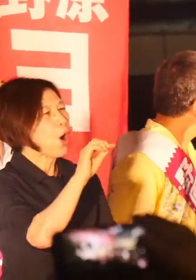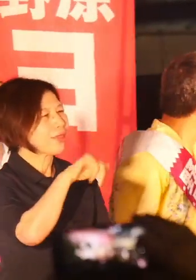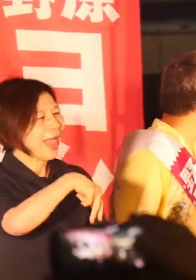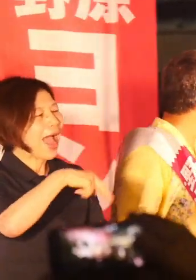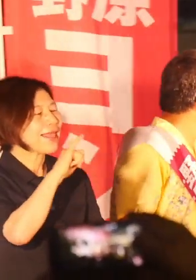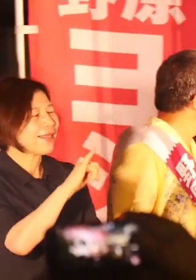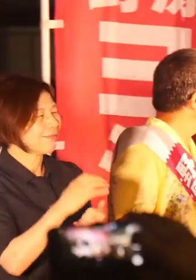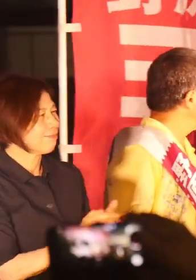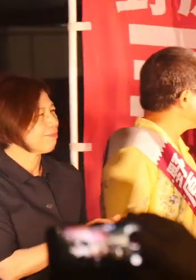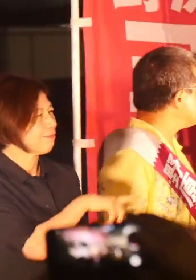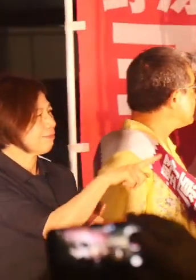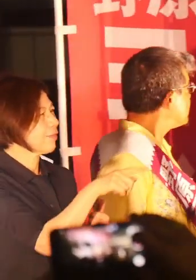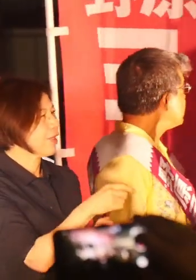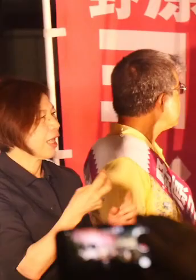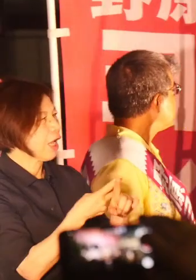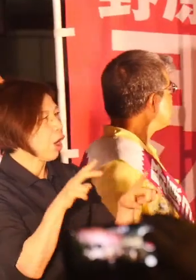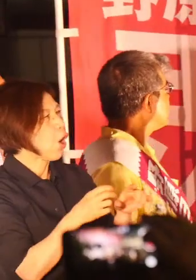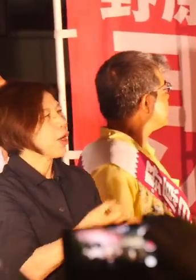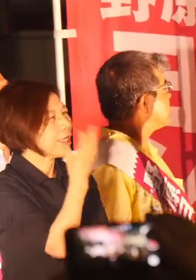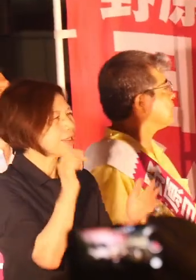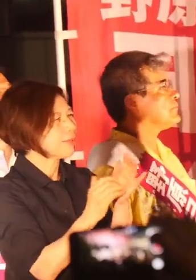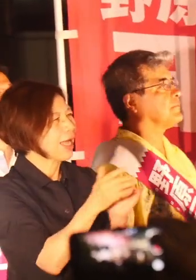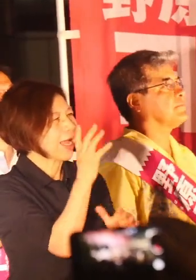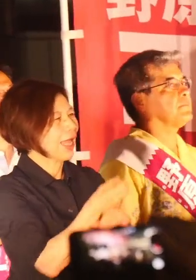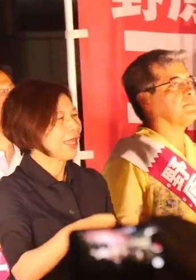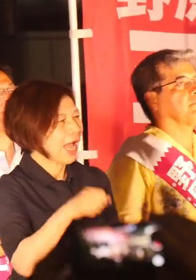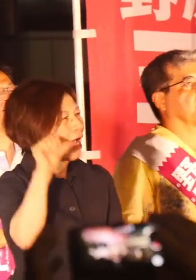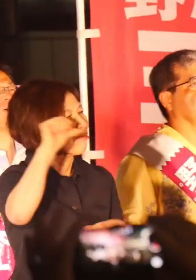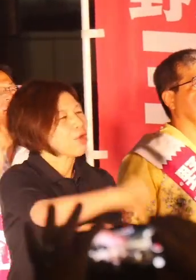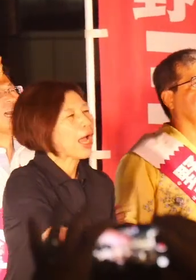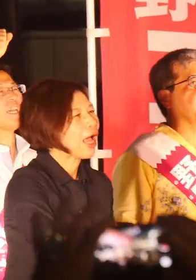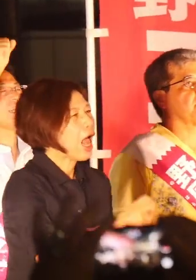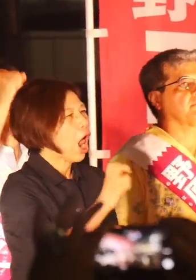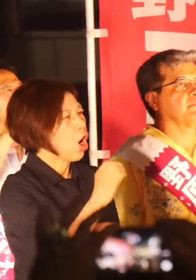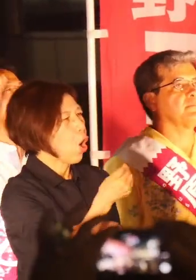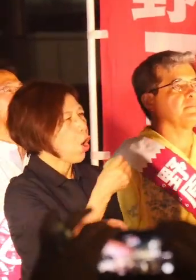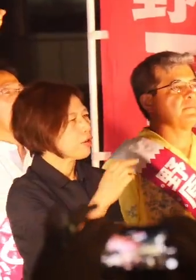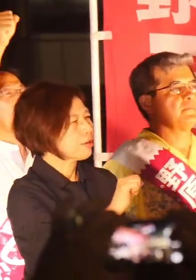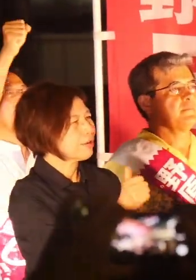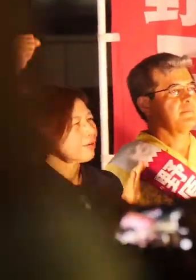いくよ。小泉竹中ろくでもない。